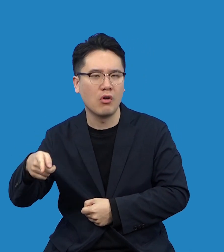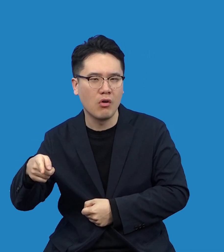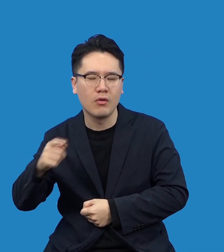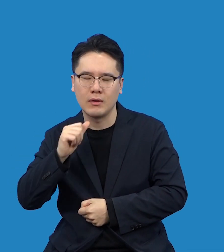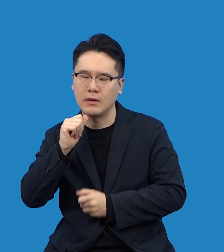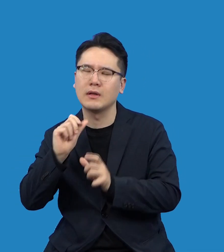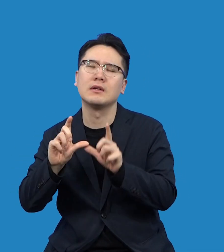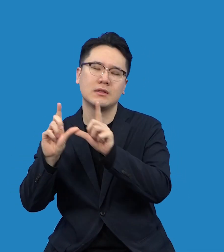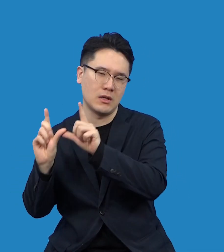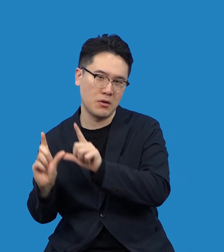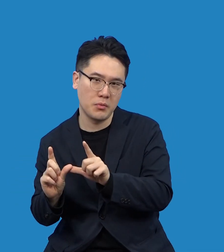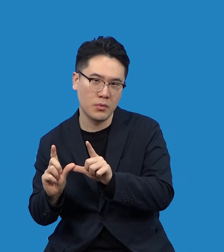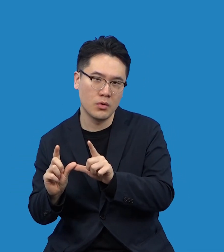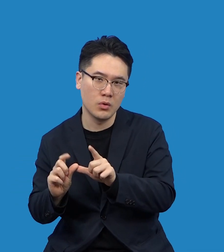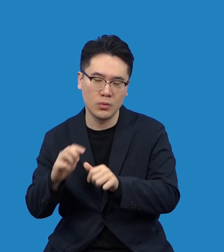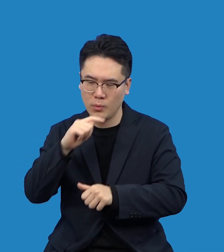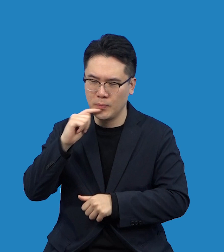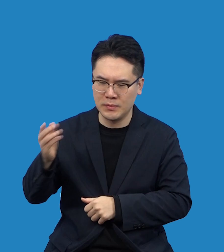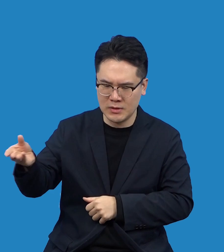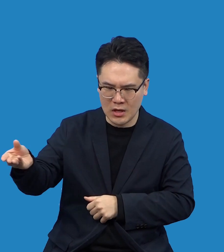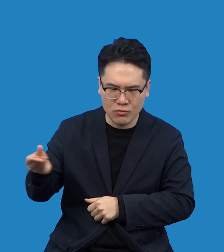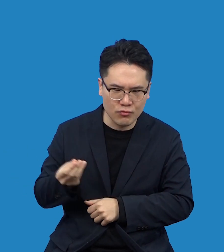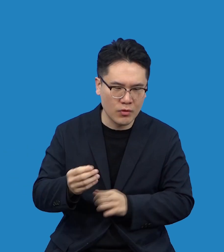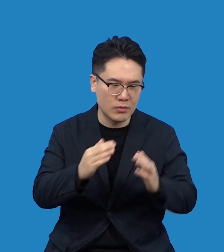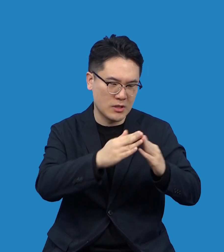때문에 하우스푸어의 삶을 삽니다.